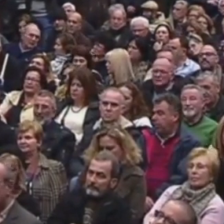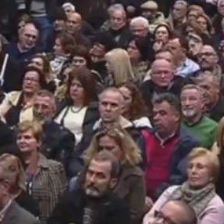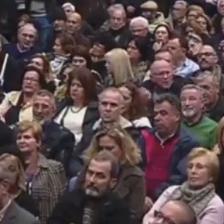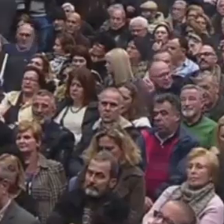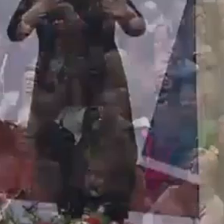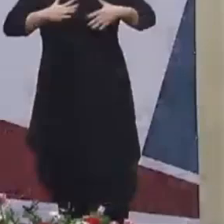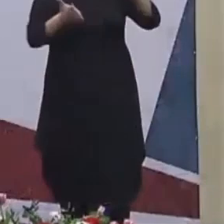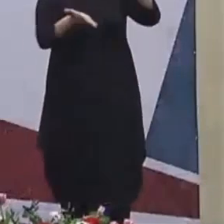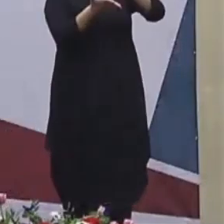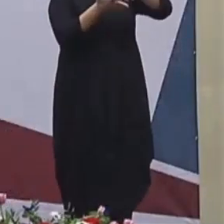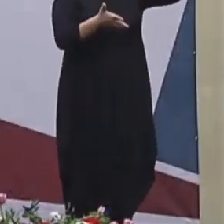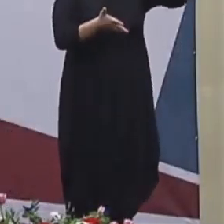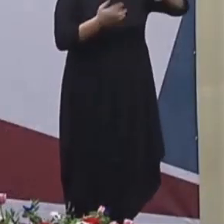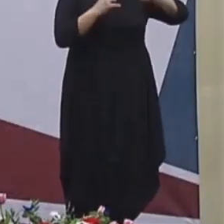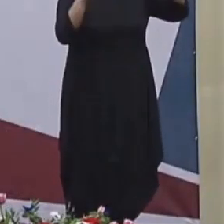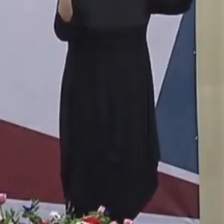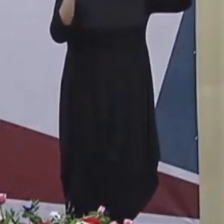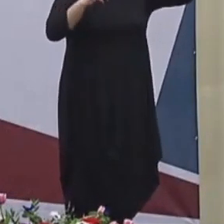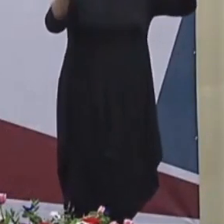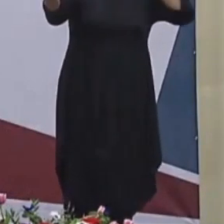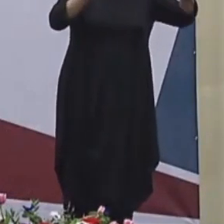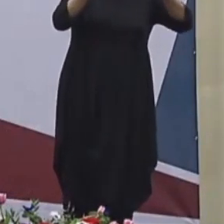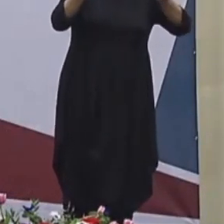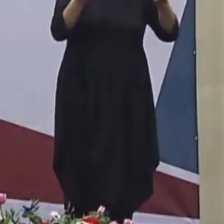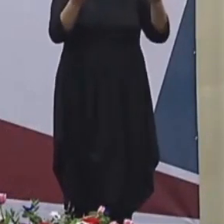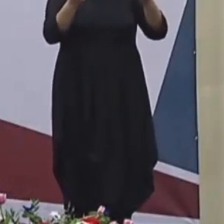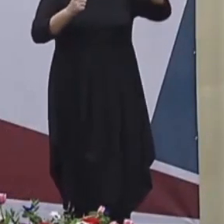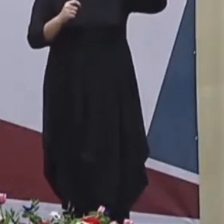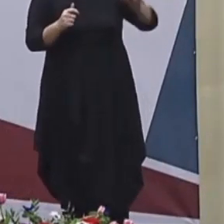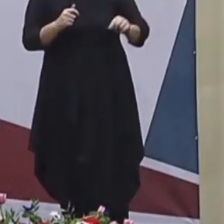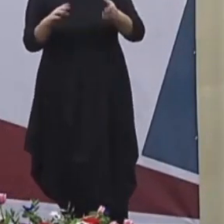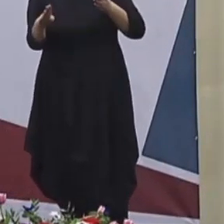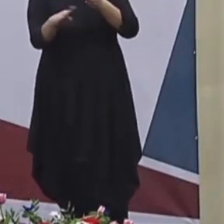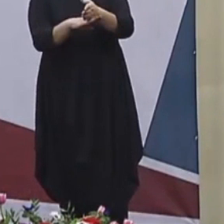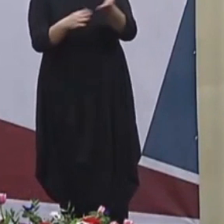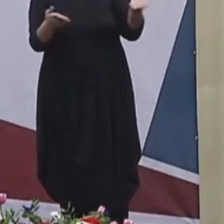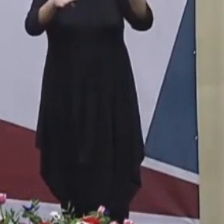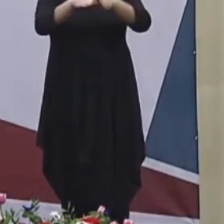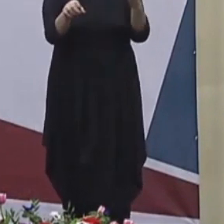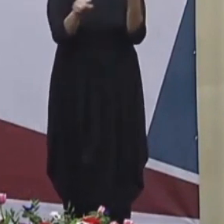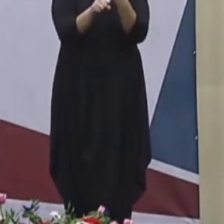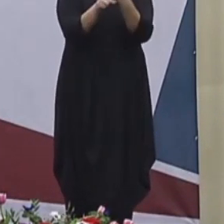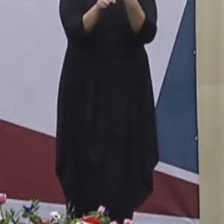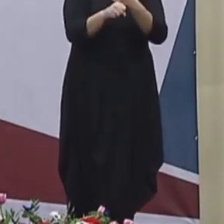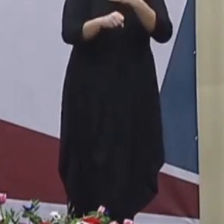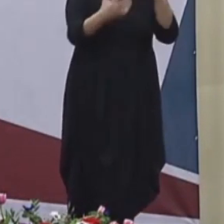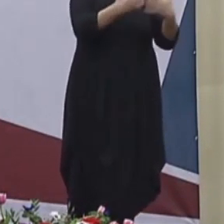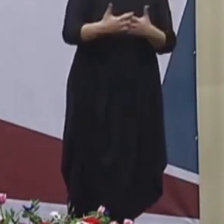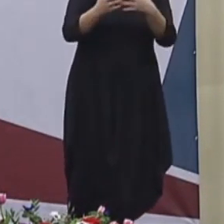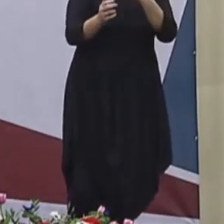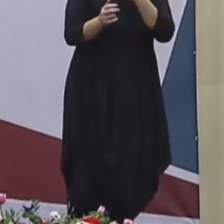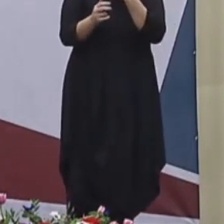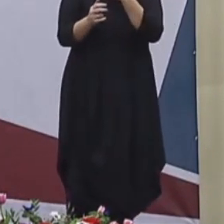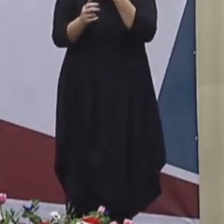φορέο ενέργειας, που θα εξασφαλίζει φθηνή πρόσβαση στην κάλυψη των εργατικών λαϊκών αναγκών, και